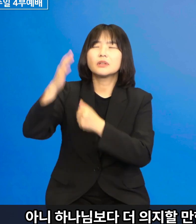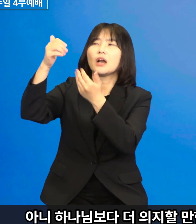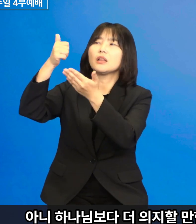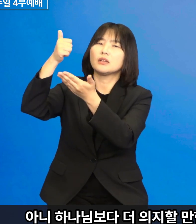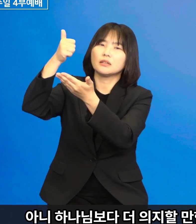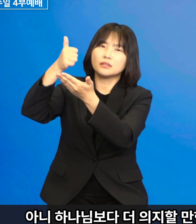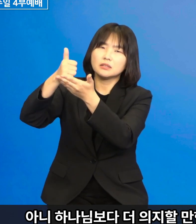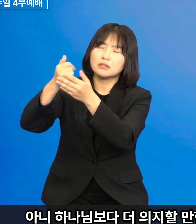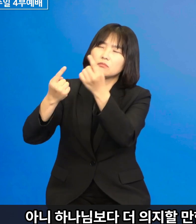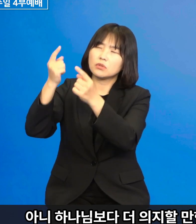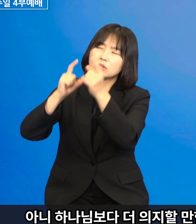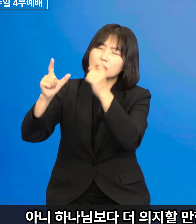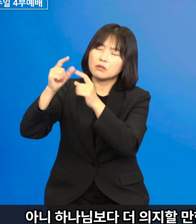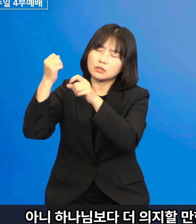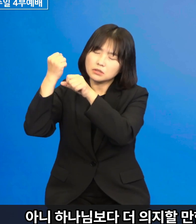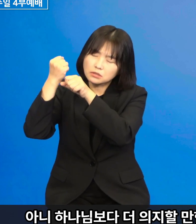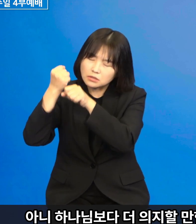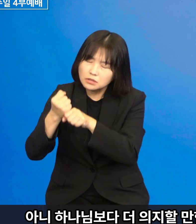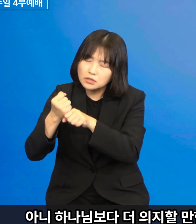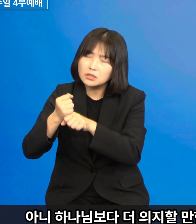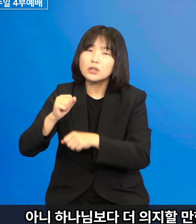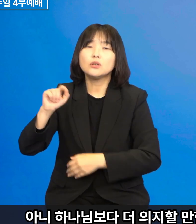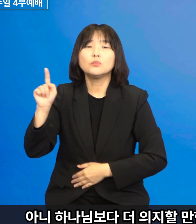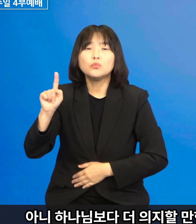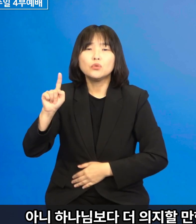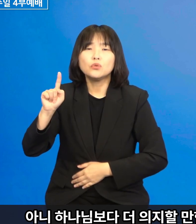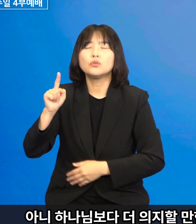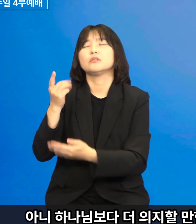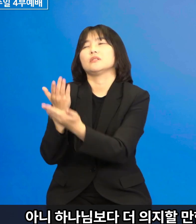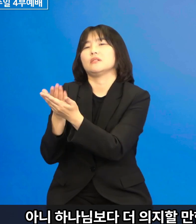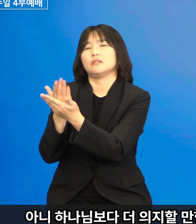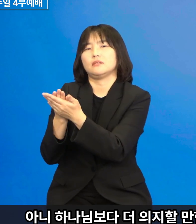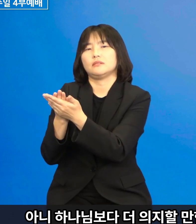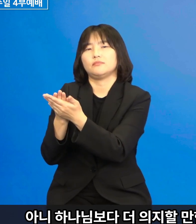아니 하나님보다 더 의지할 만한 어떤 그 무엇인가를 우리에게 달라.